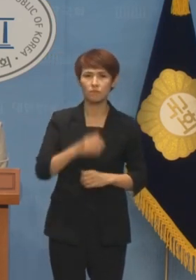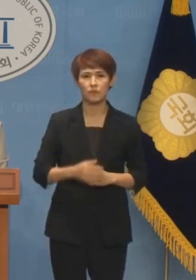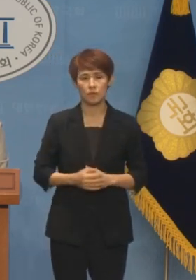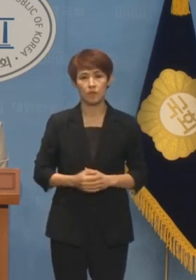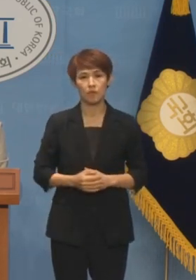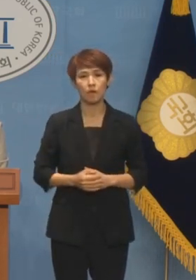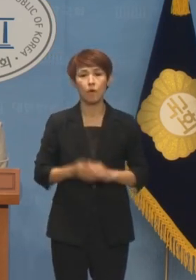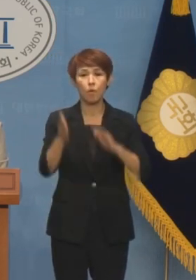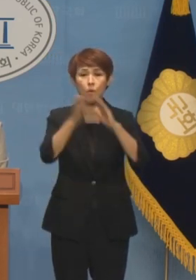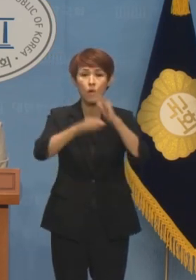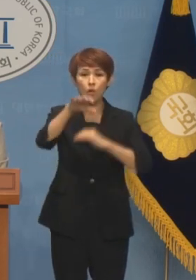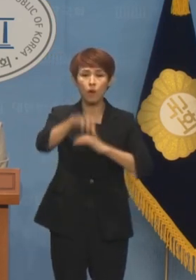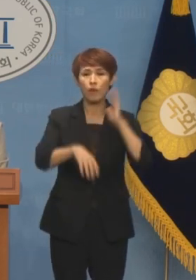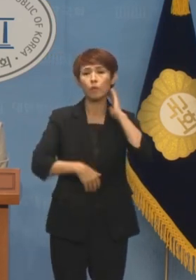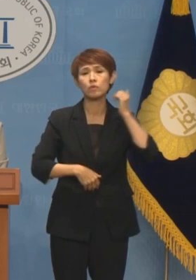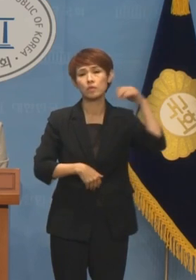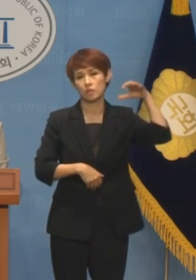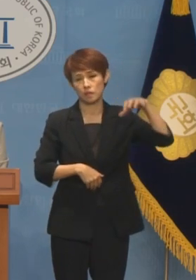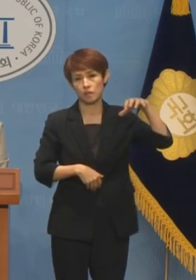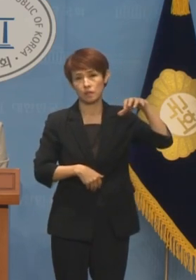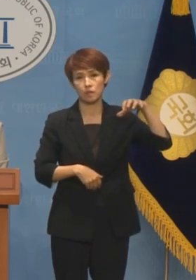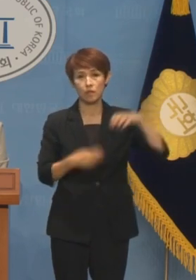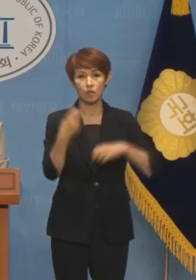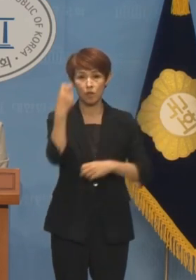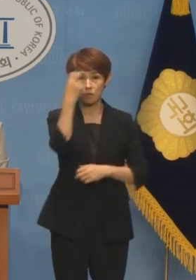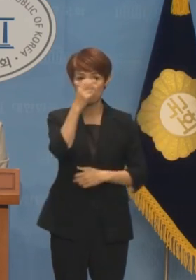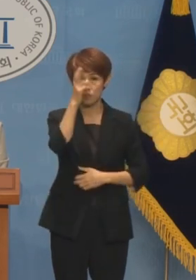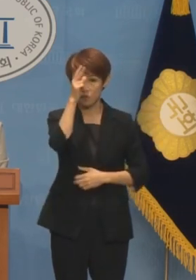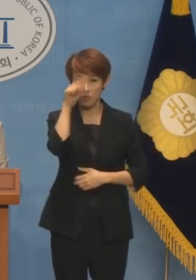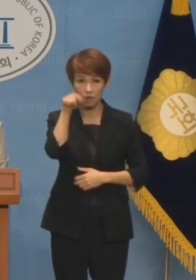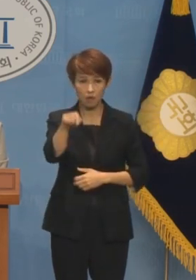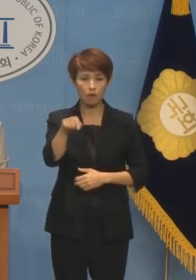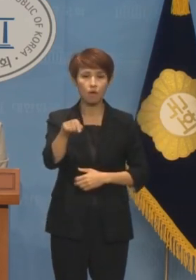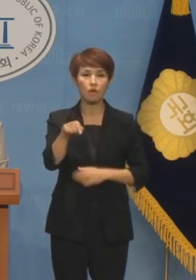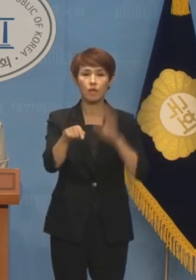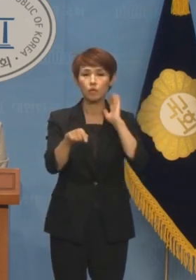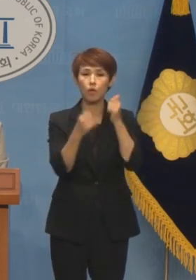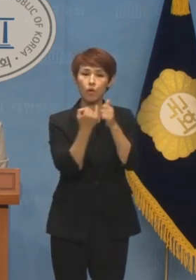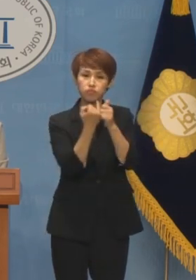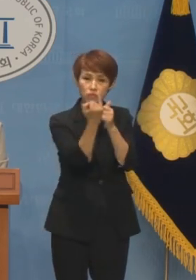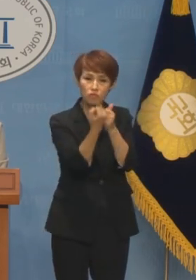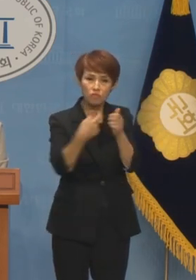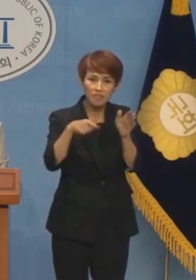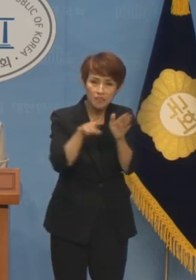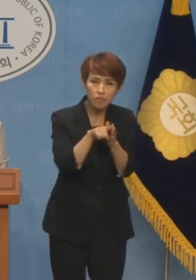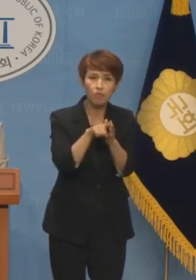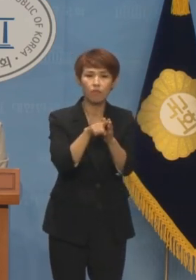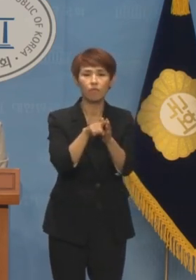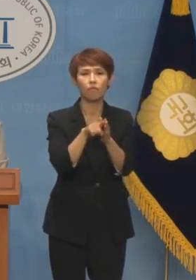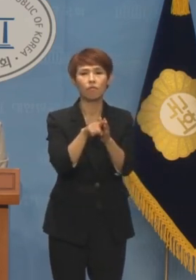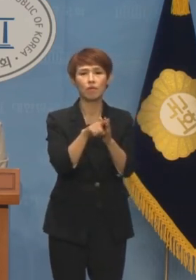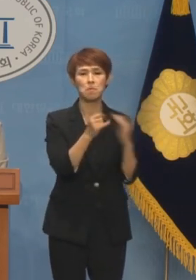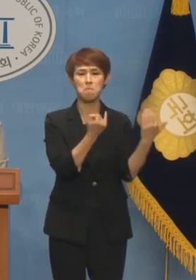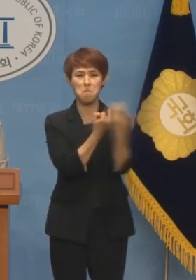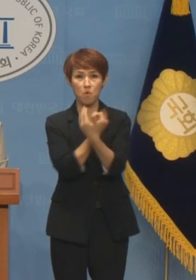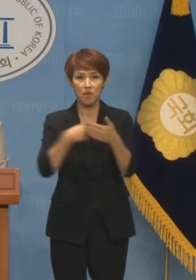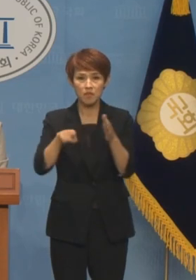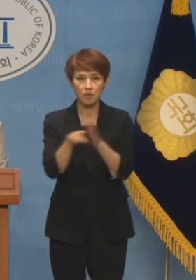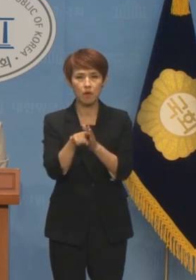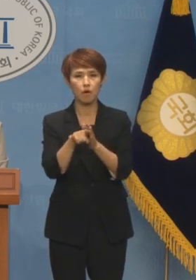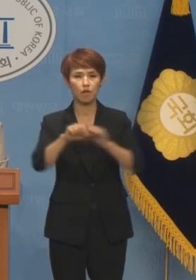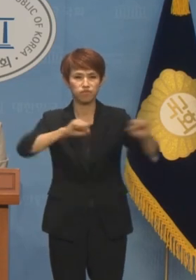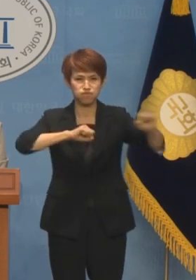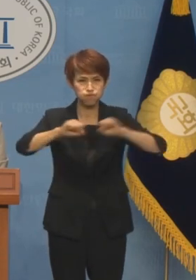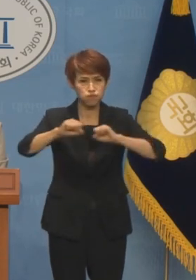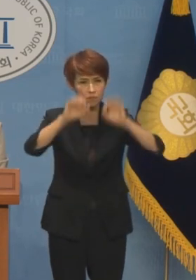국가의 공적 기관인 대통령실과 검경이 김건희 여사 한 사람을 구명하기 위해 사적 기관처럼